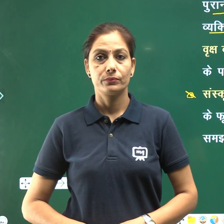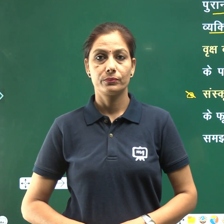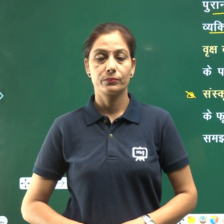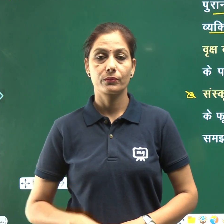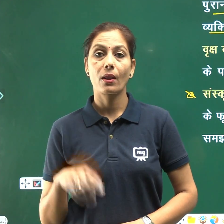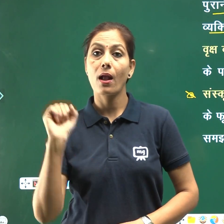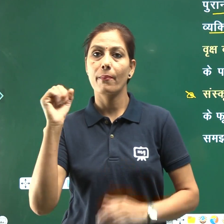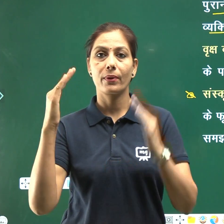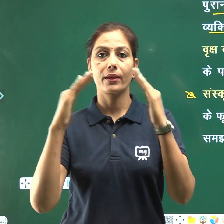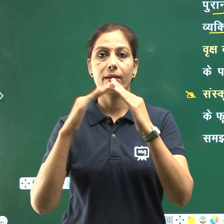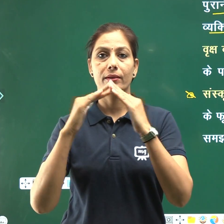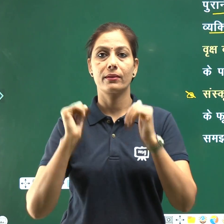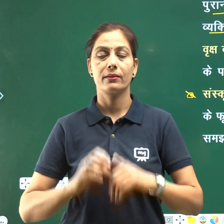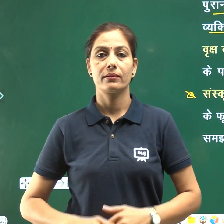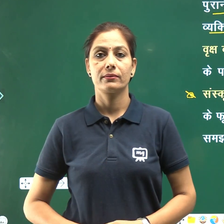अपने घर की